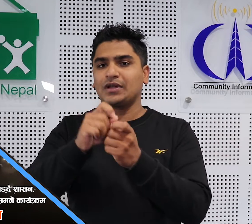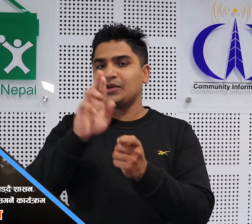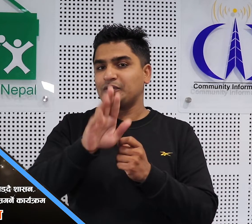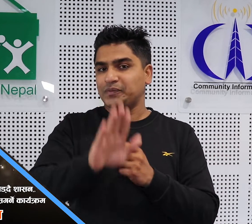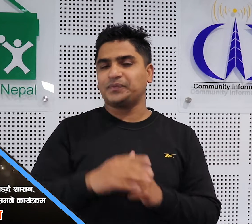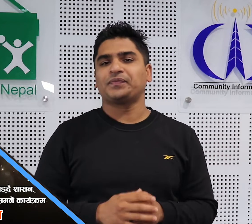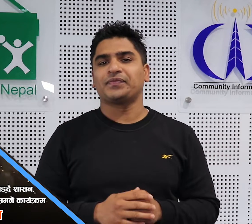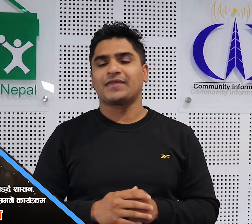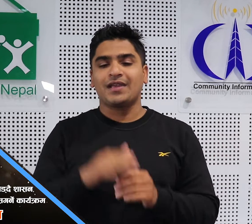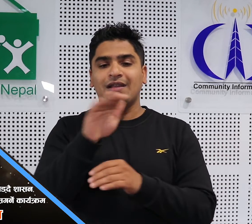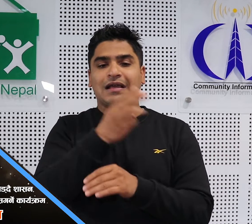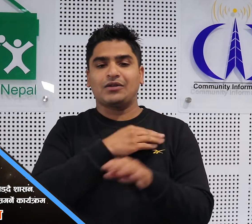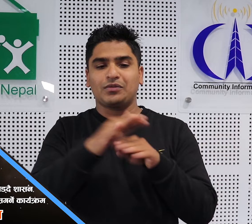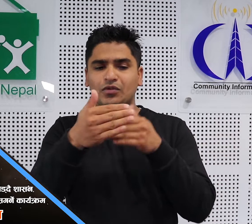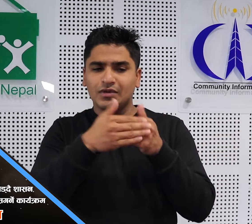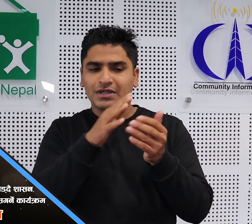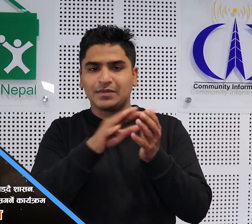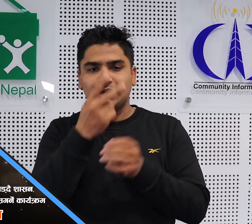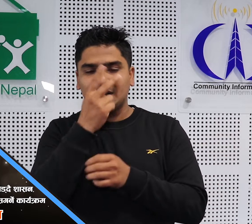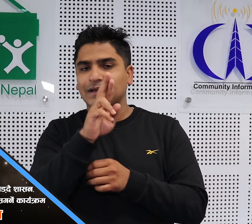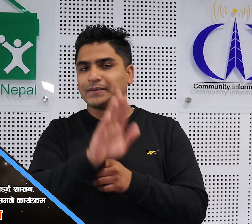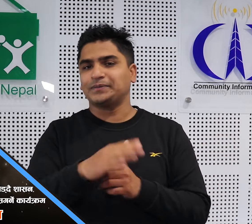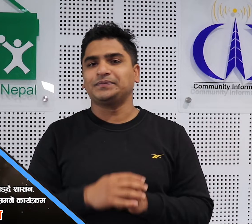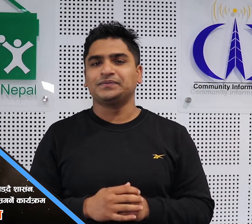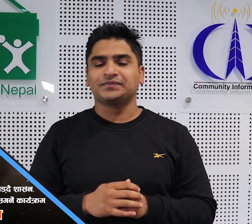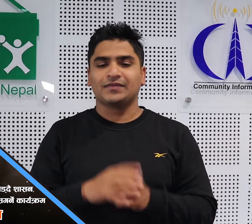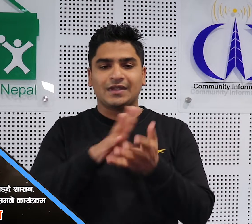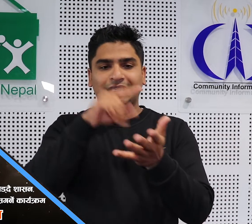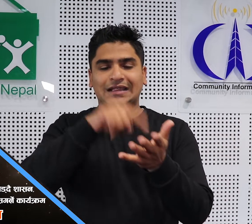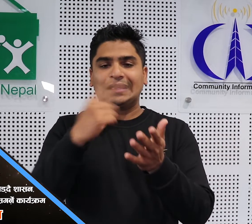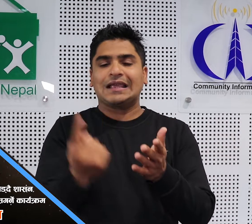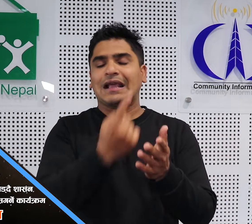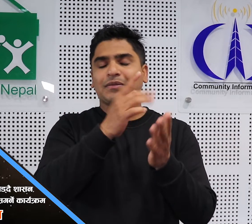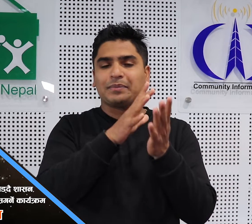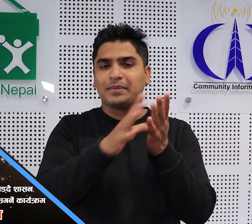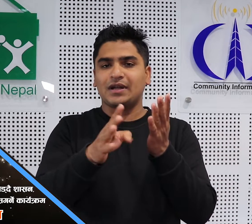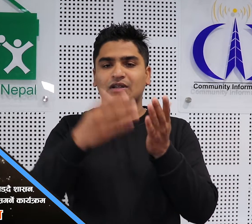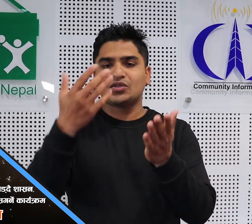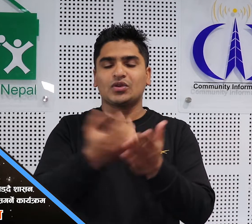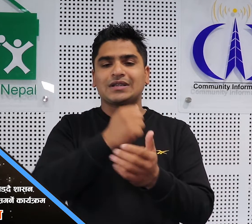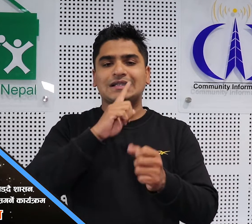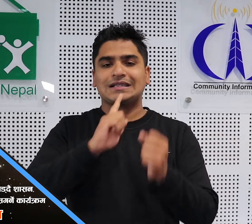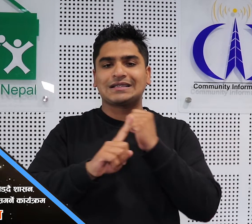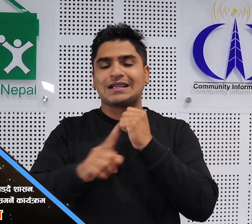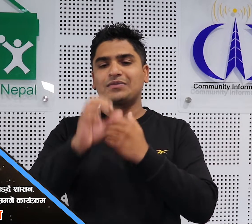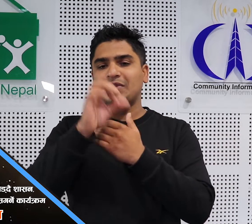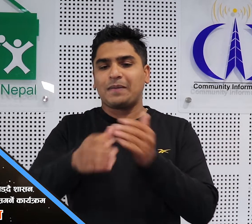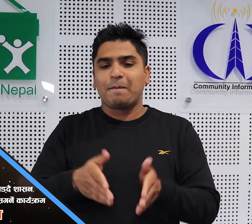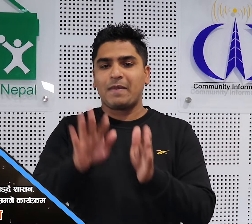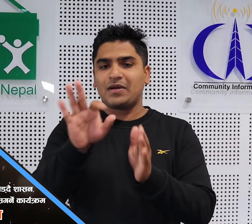छन्। नागरिकले पनि नजिकबाट हेरिरहेका छन्। केन्द्रीकृत र एकात्मकबाट संघीय शासन प्रणालीको बाटो रुच्दै